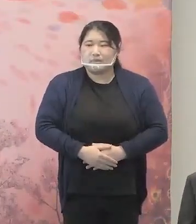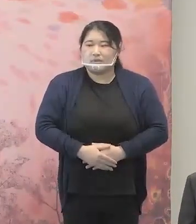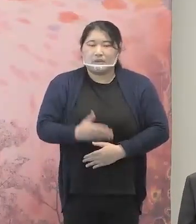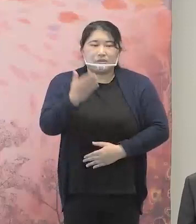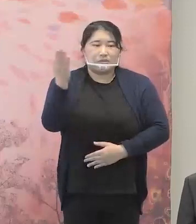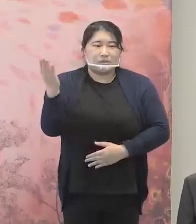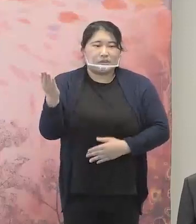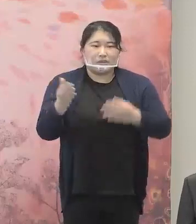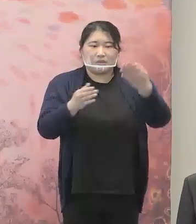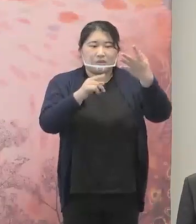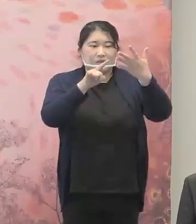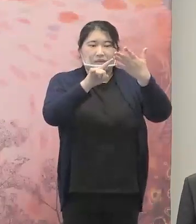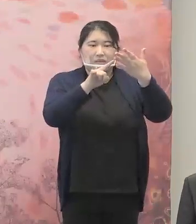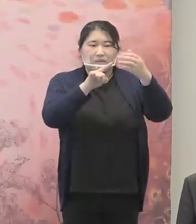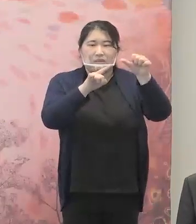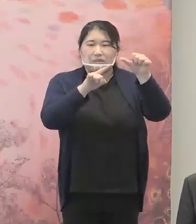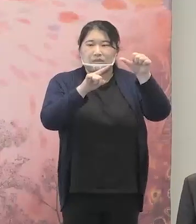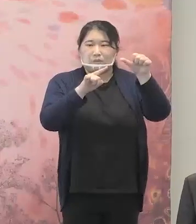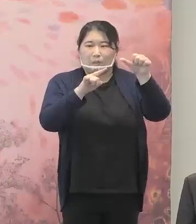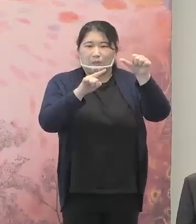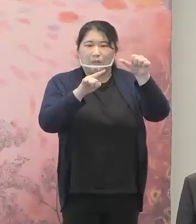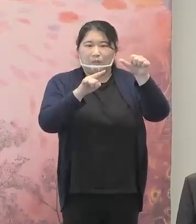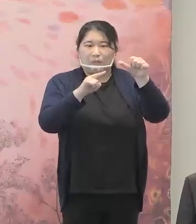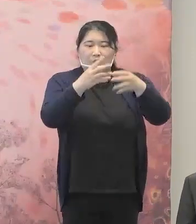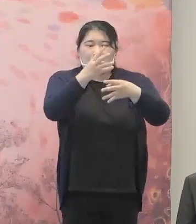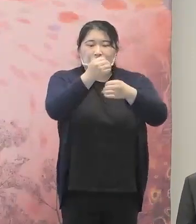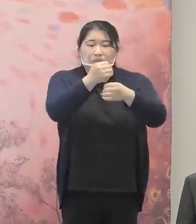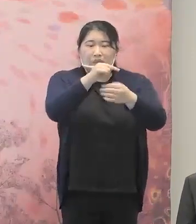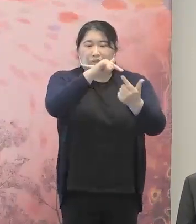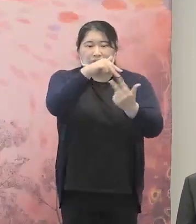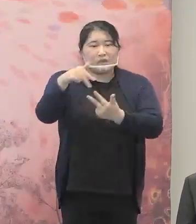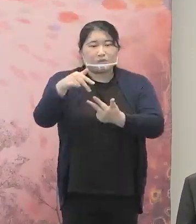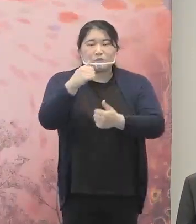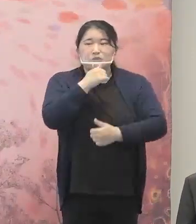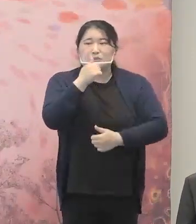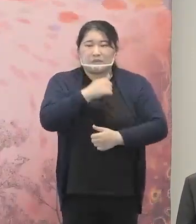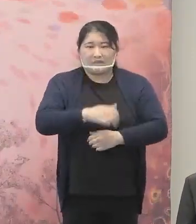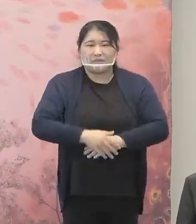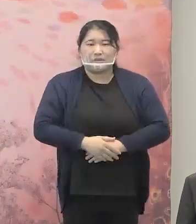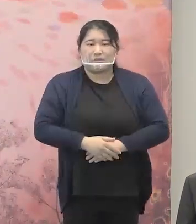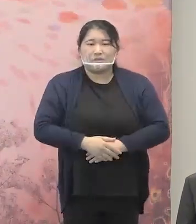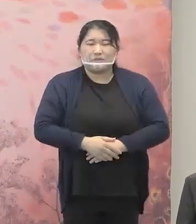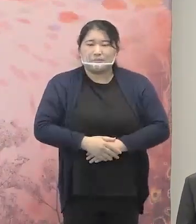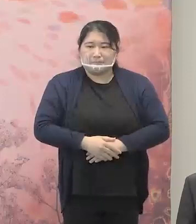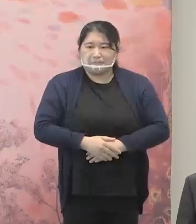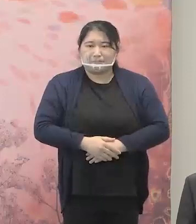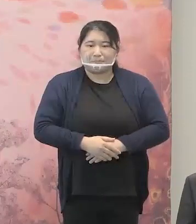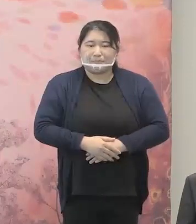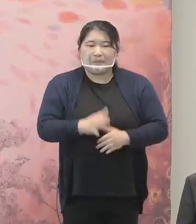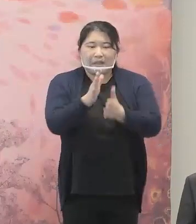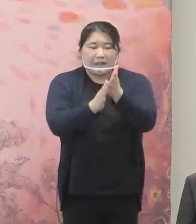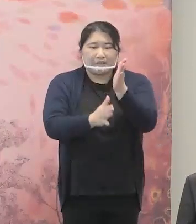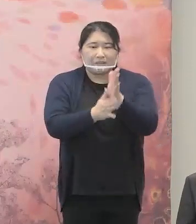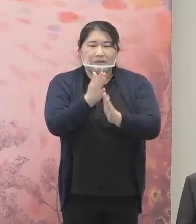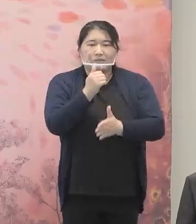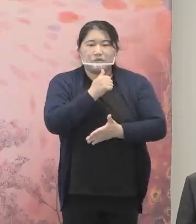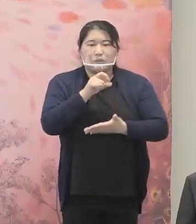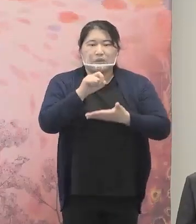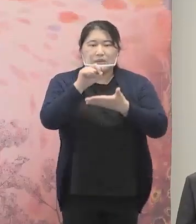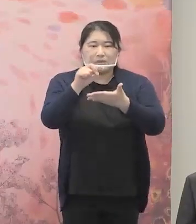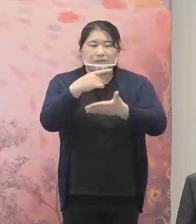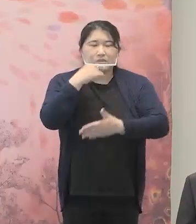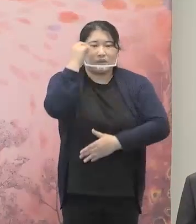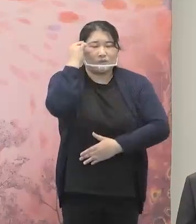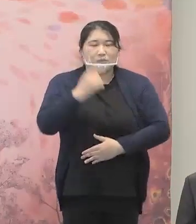続きまして括弧5番の日程のご紹介ですがこれも大変大きい部分になりますので改めて